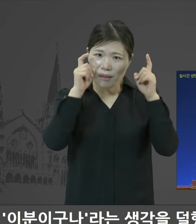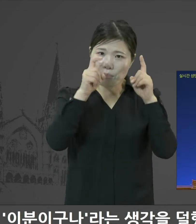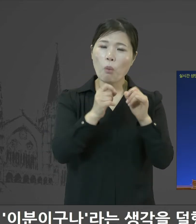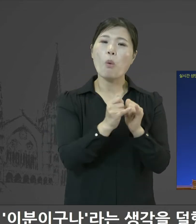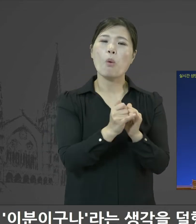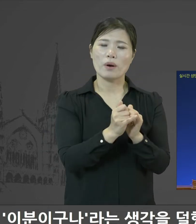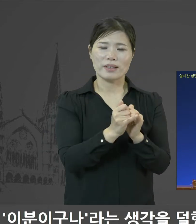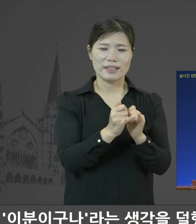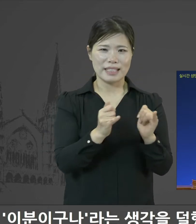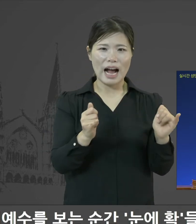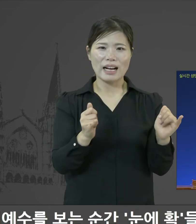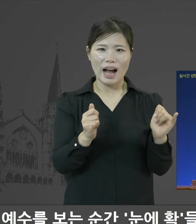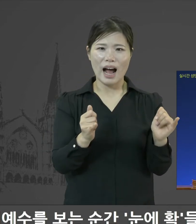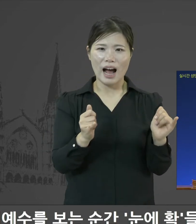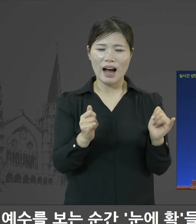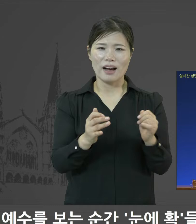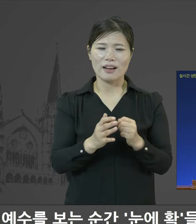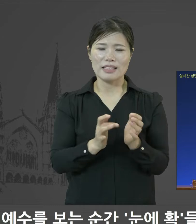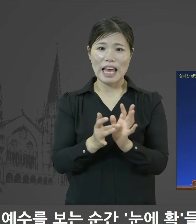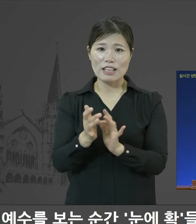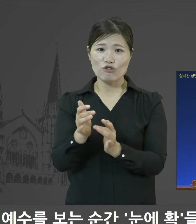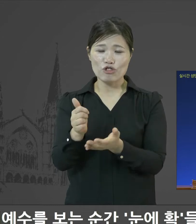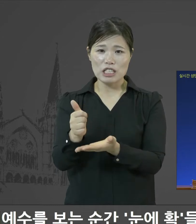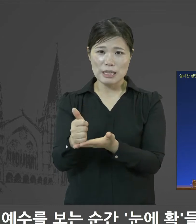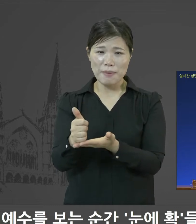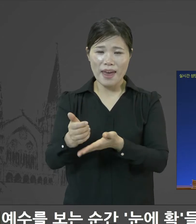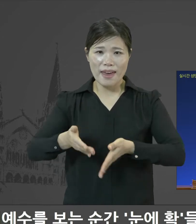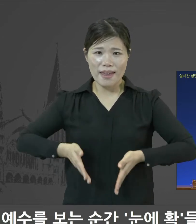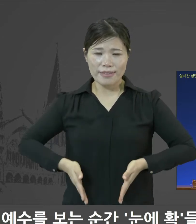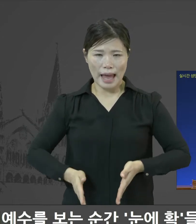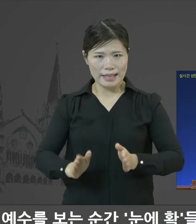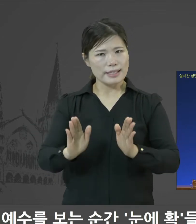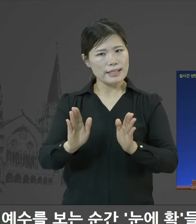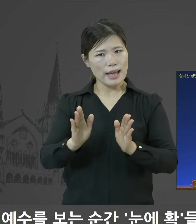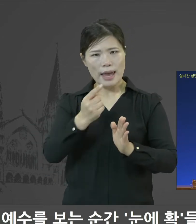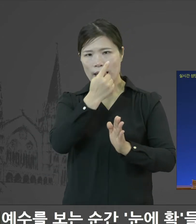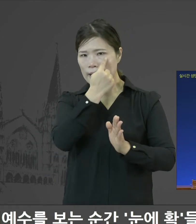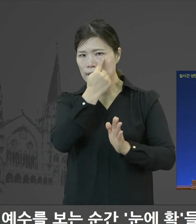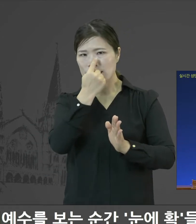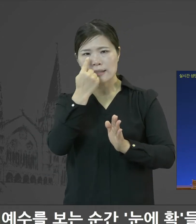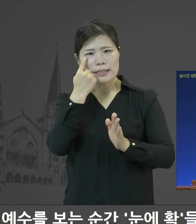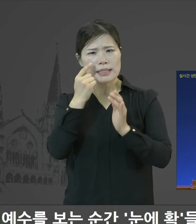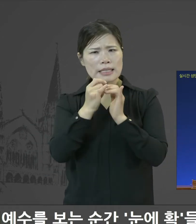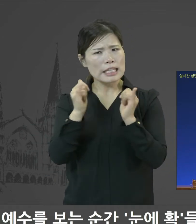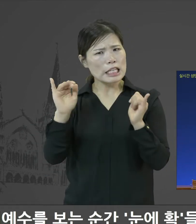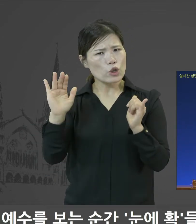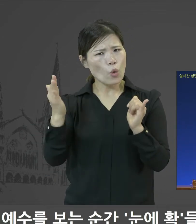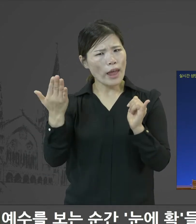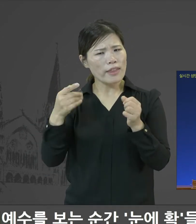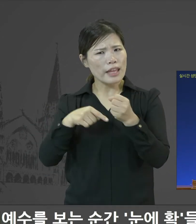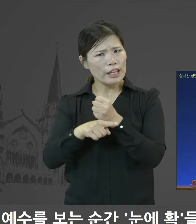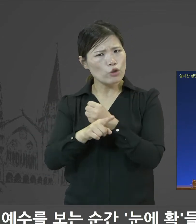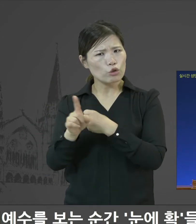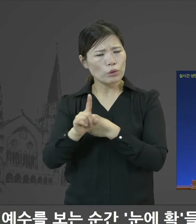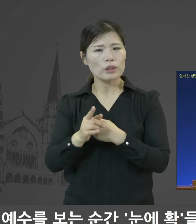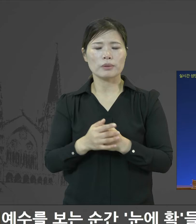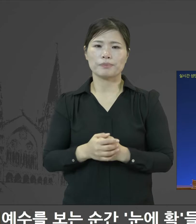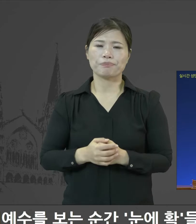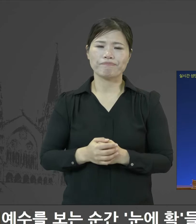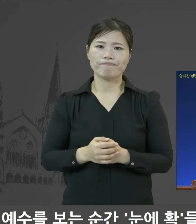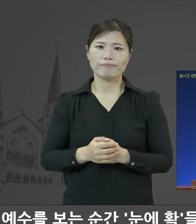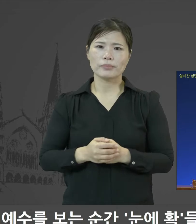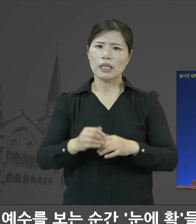목자가 이렇게 예수님 탄생의 증인으로 선택된 이유 중에 하나는 당시의 사회적